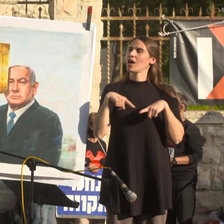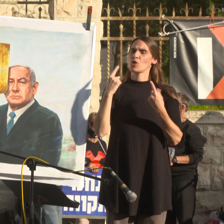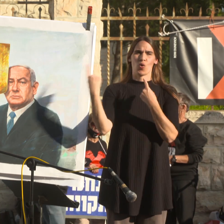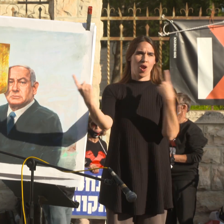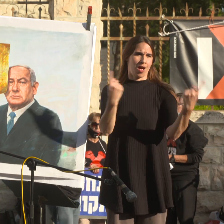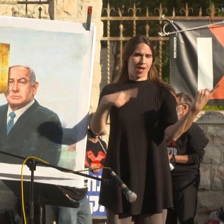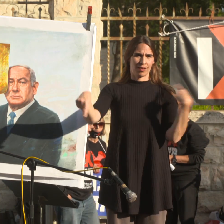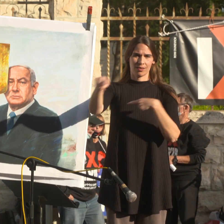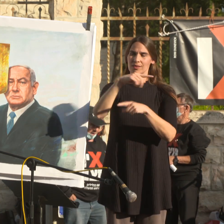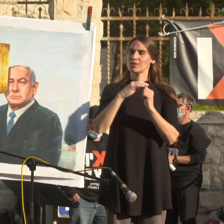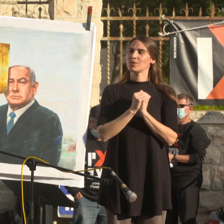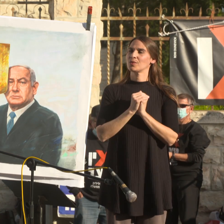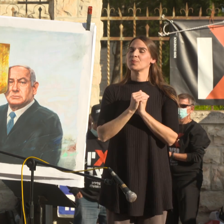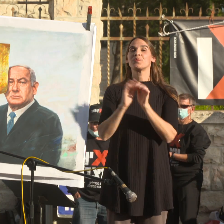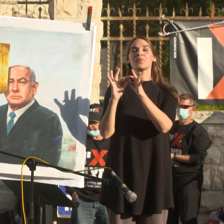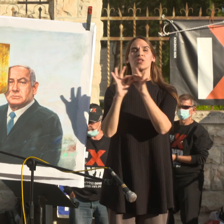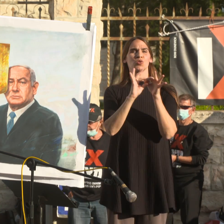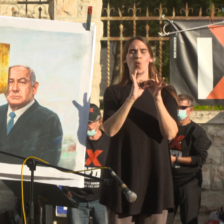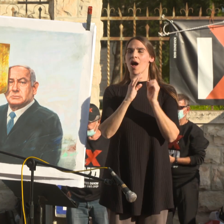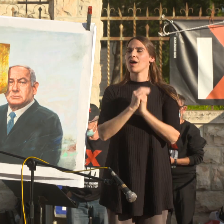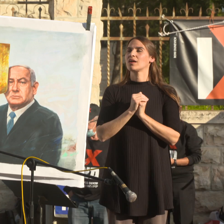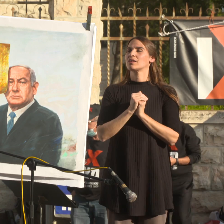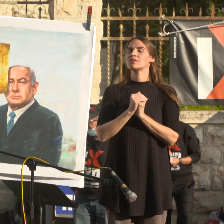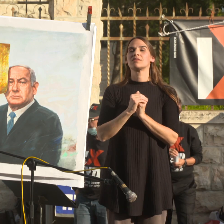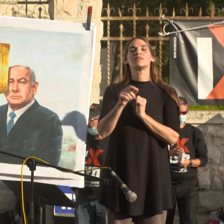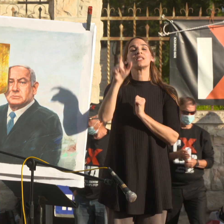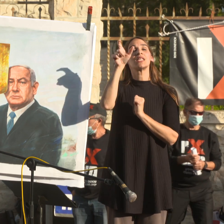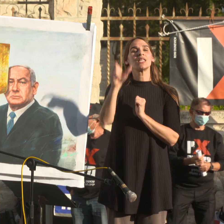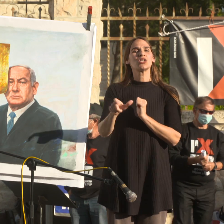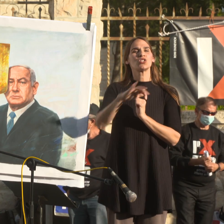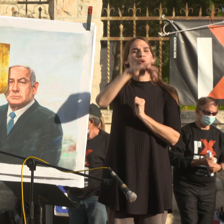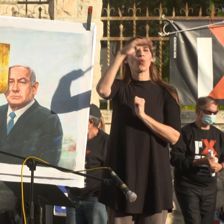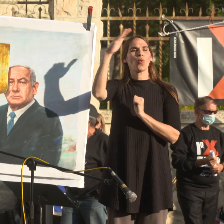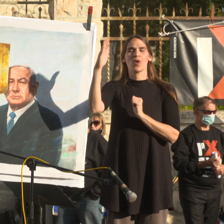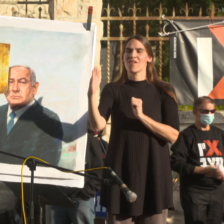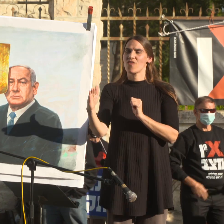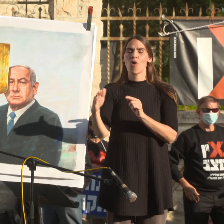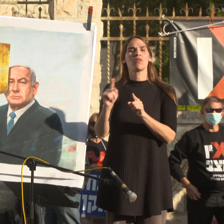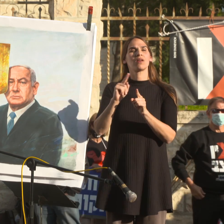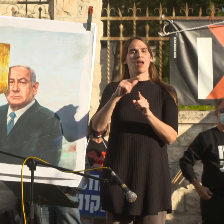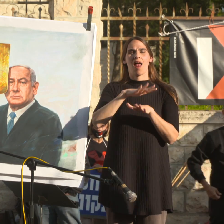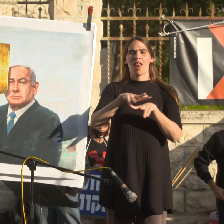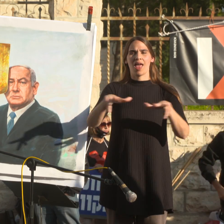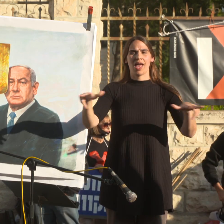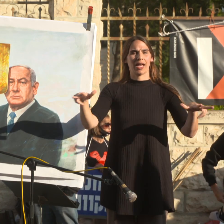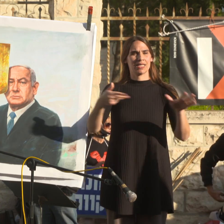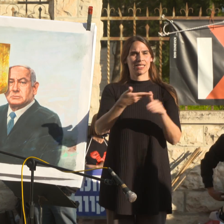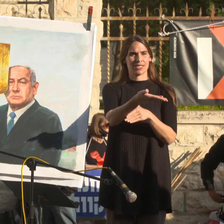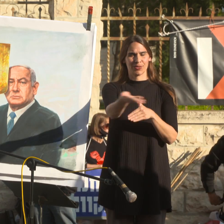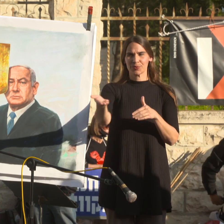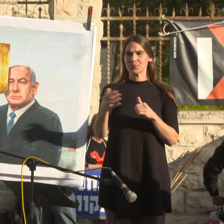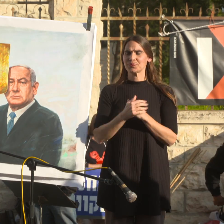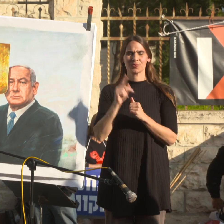ואדם. השורה היא איש ונבוא לו על ארץ רבה. המשמעות